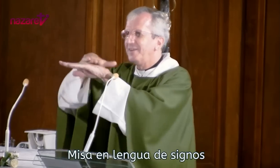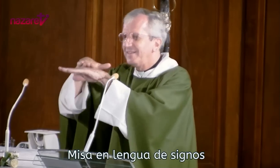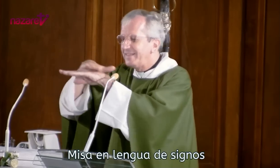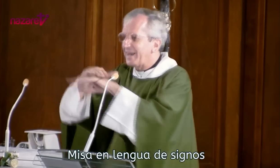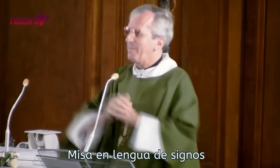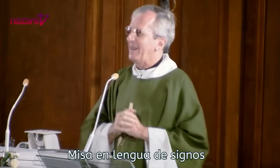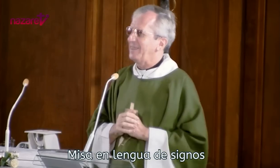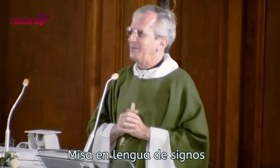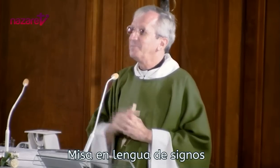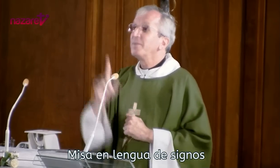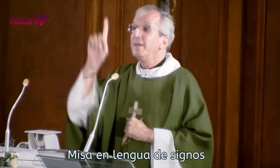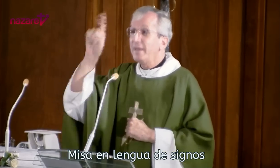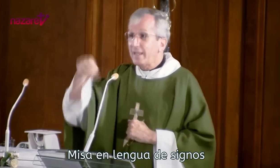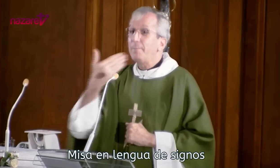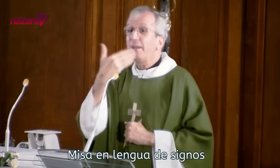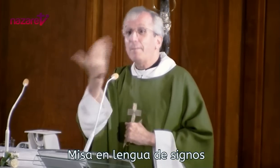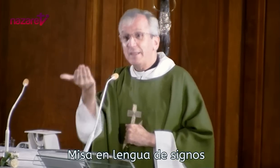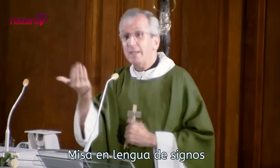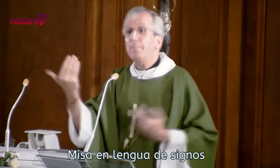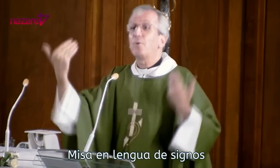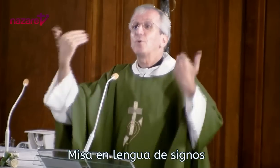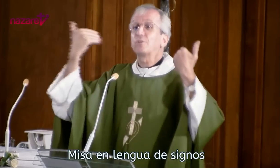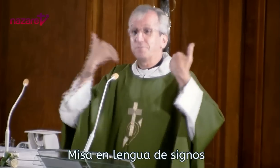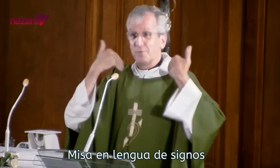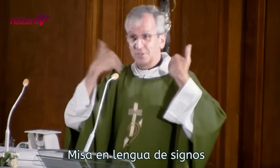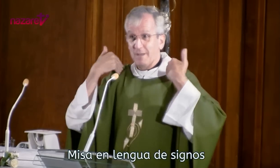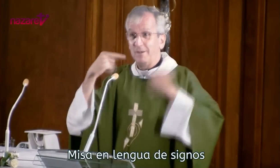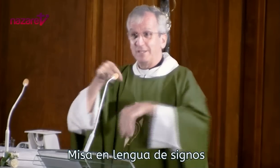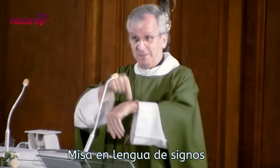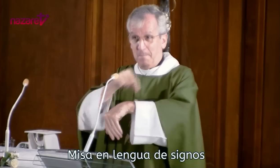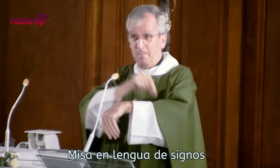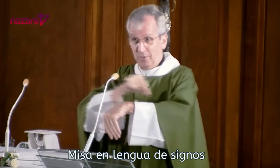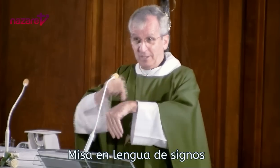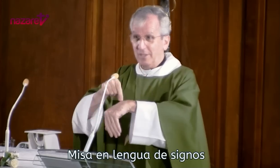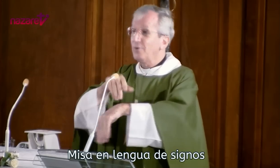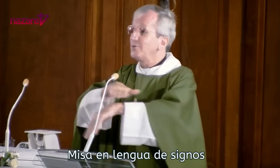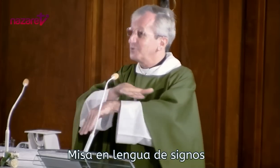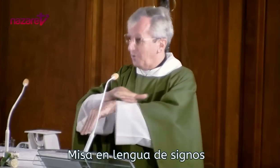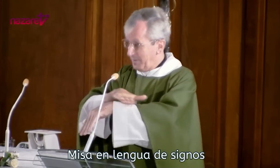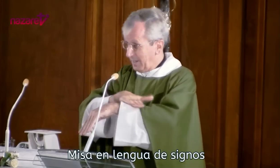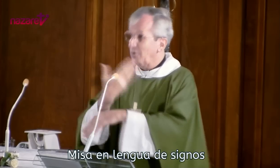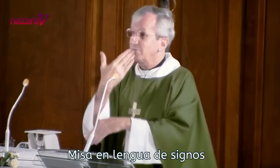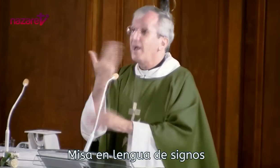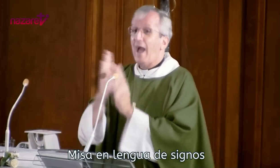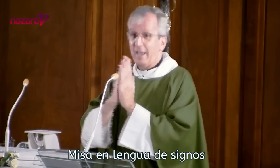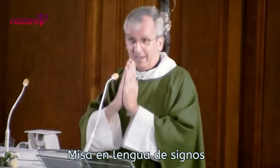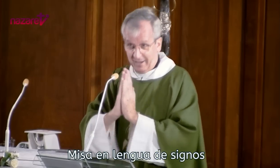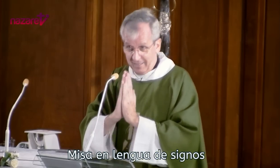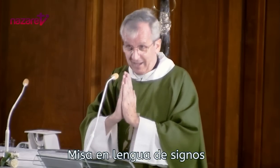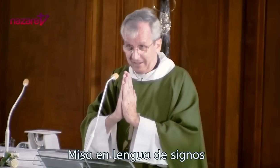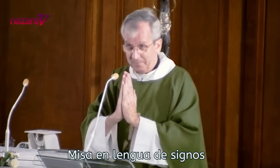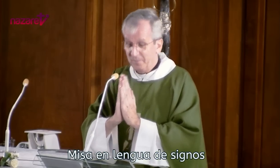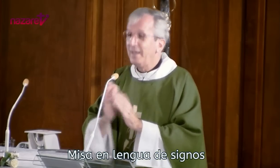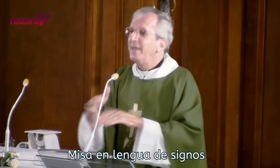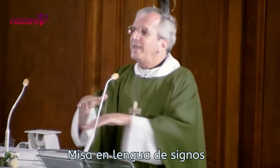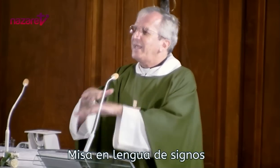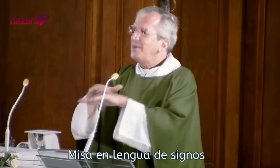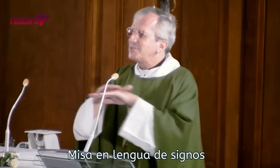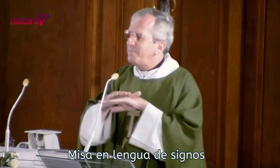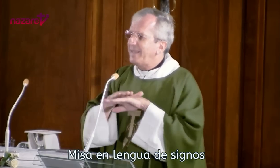de reparación. Y también a pedir por los responsables, políticos, gobiernos, hay que rezar. Y nos invitará